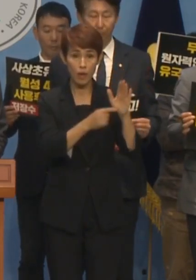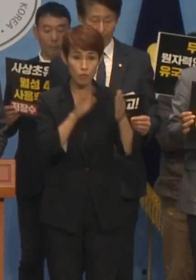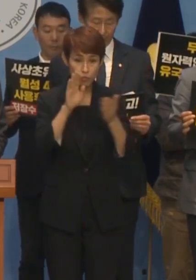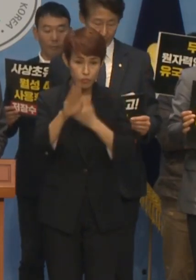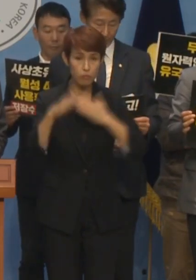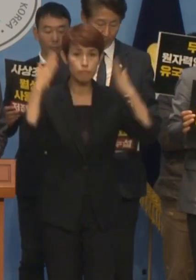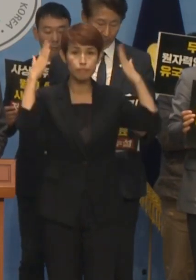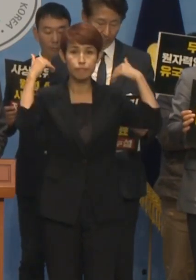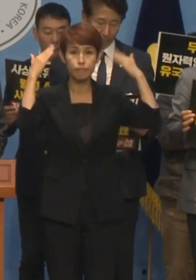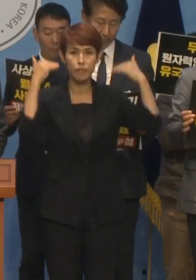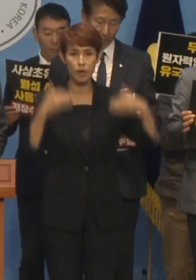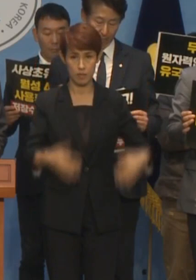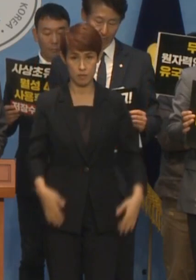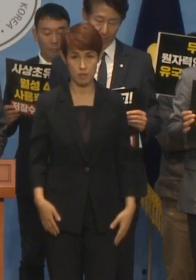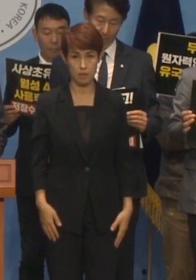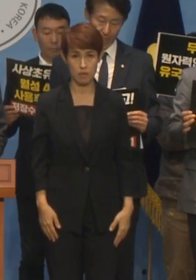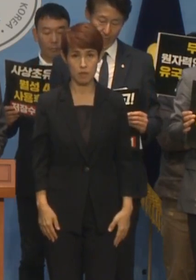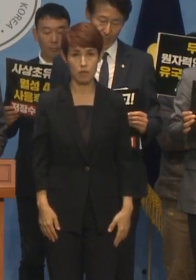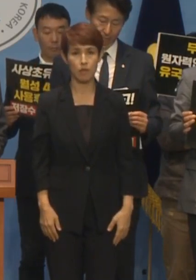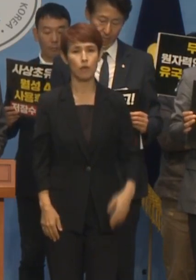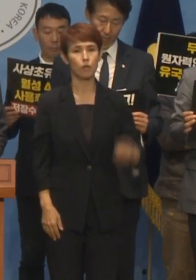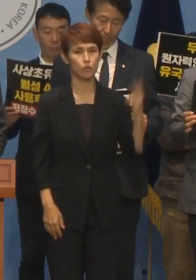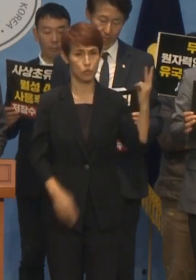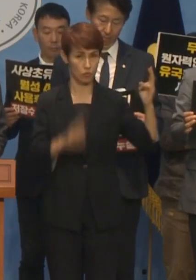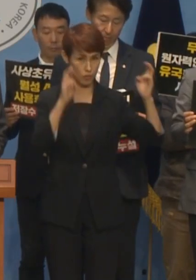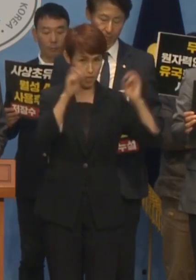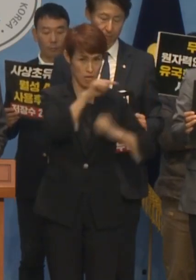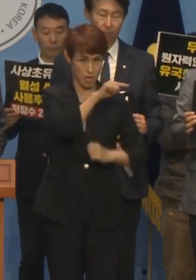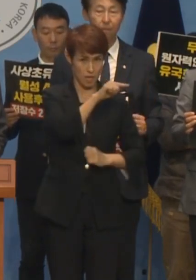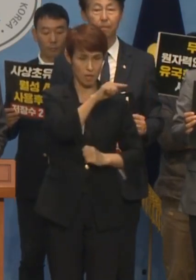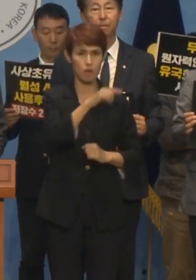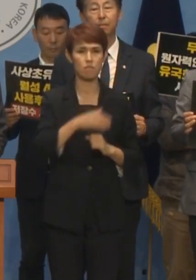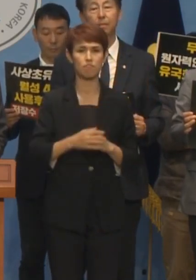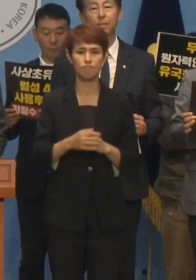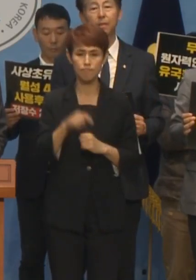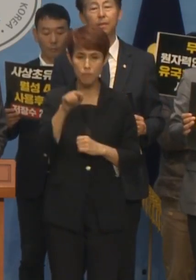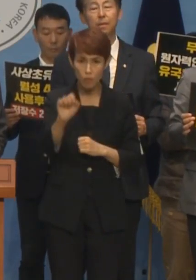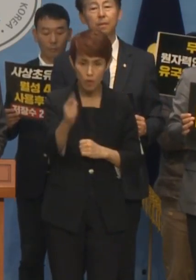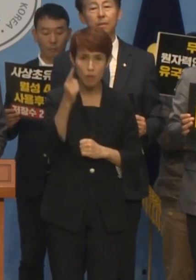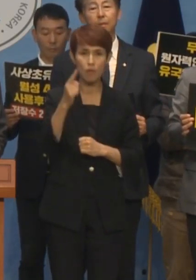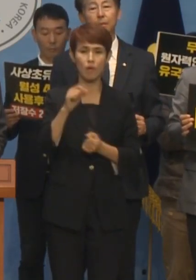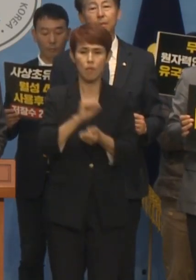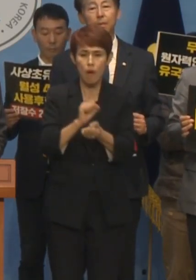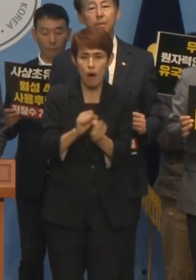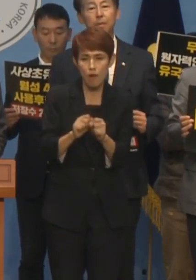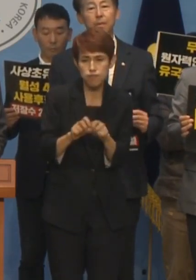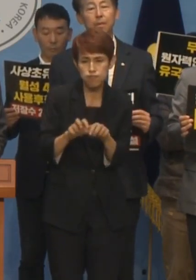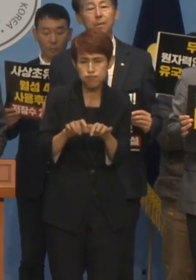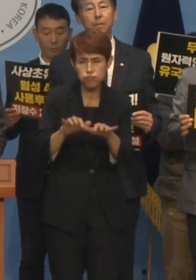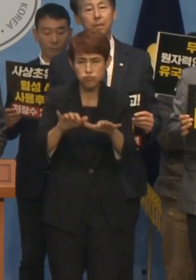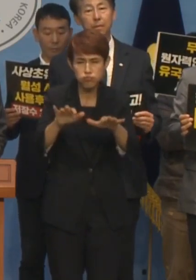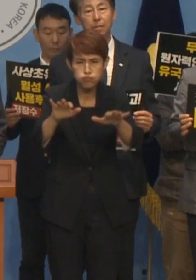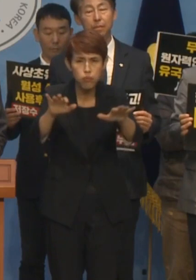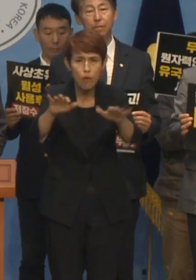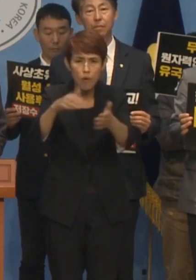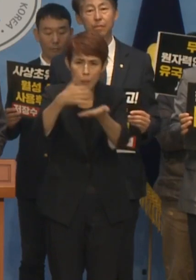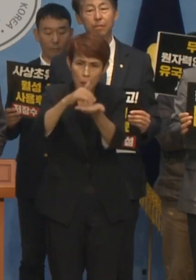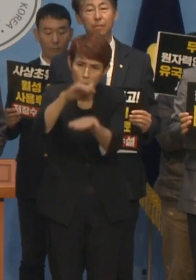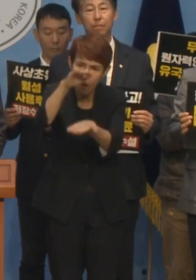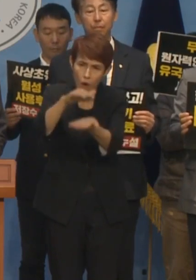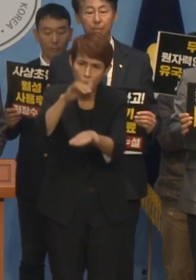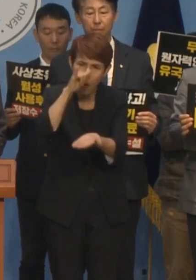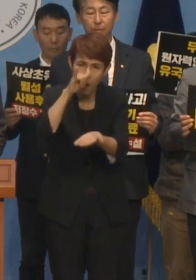못했습니다. 원안위와 한수원은 이 시설로 그동안 방사능이 얼마나 넘쳐 흘러나갔고 이로